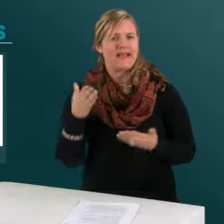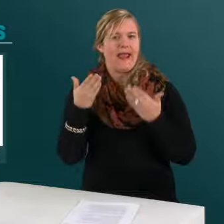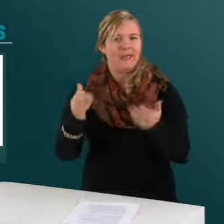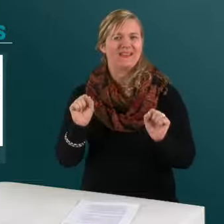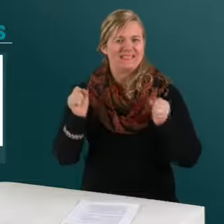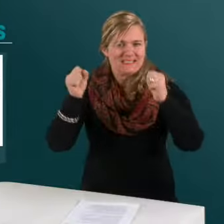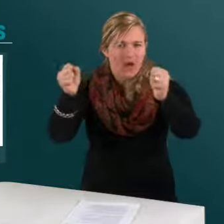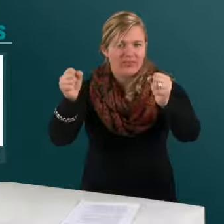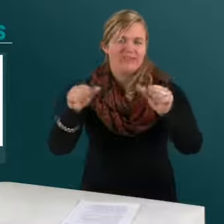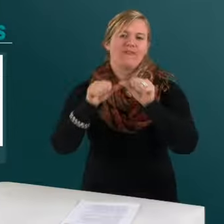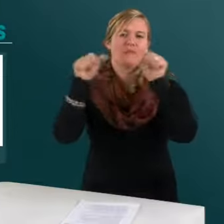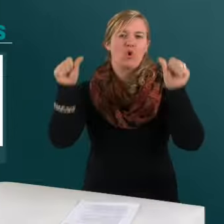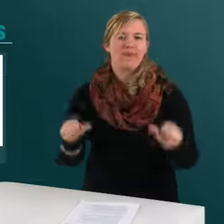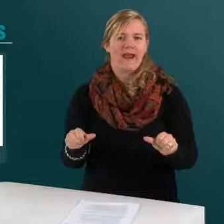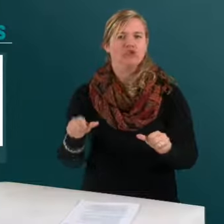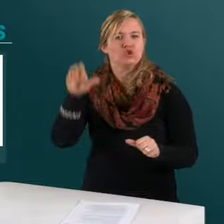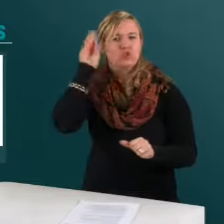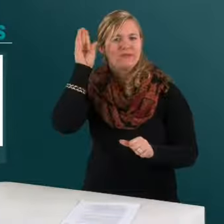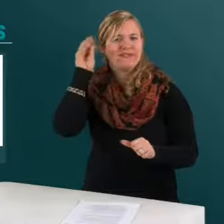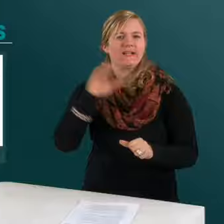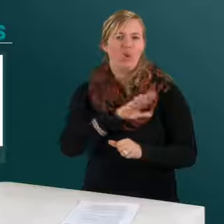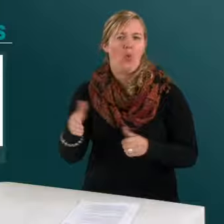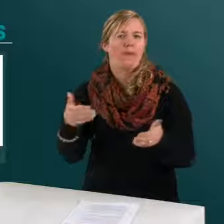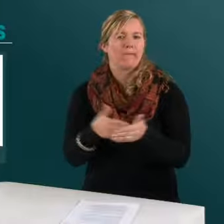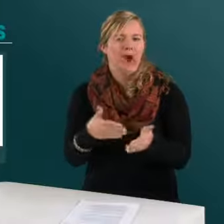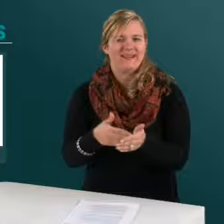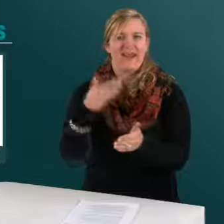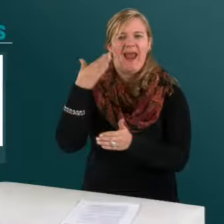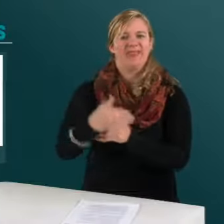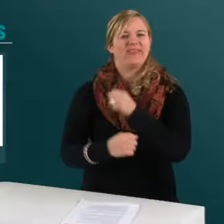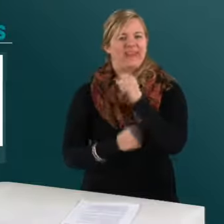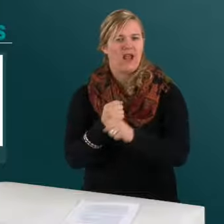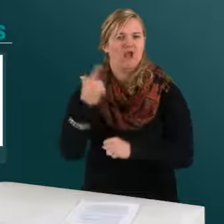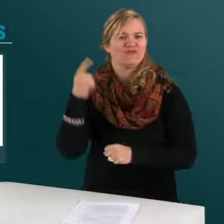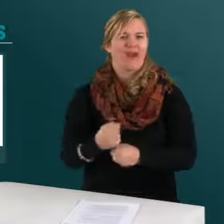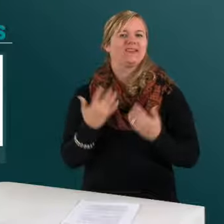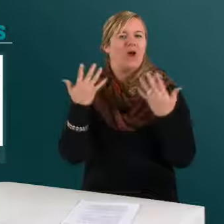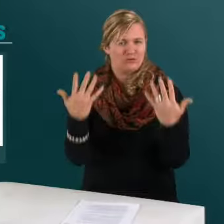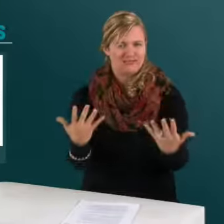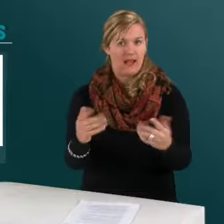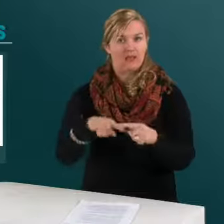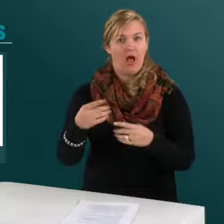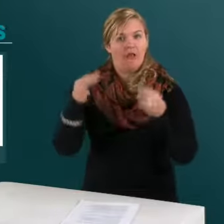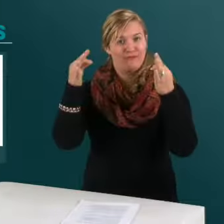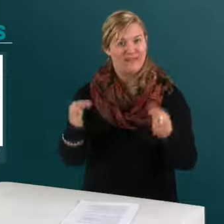wurde das projekt studieren ohne barrieren ende 2010 in auftrag